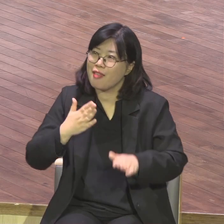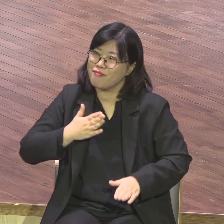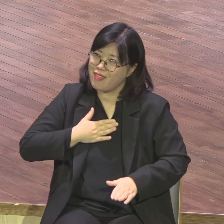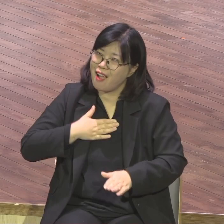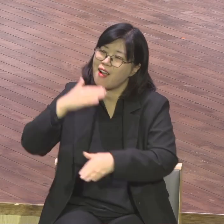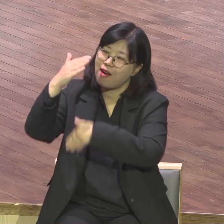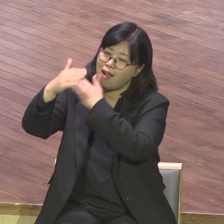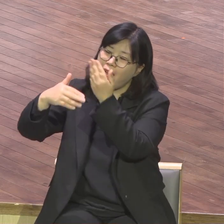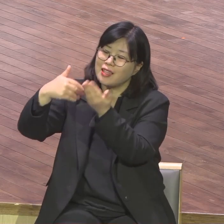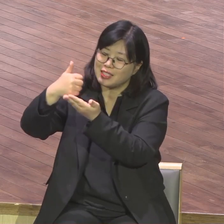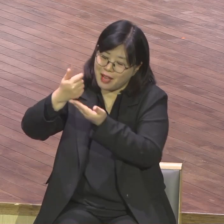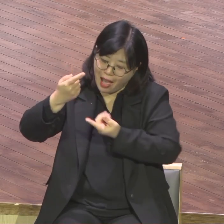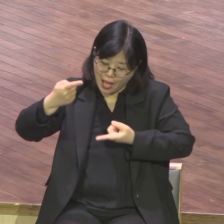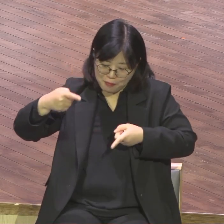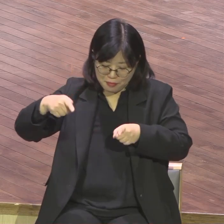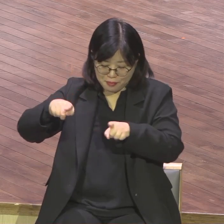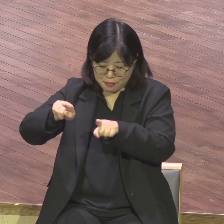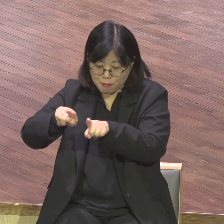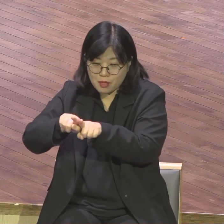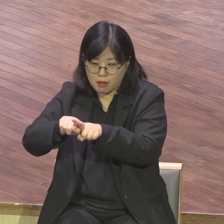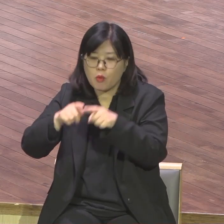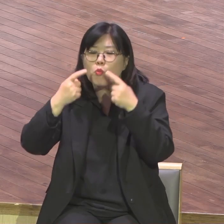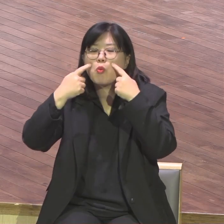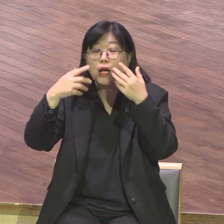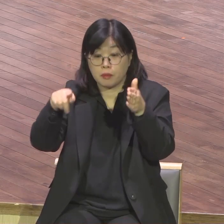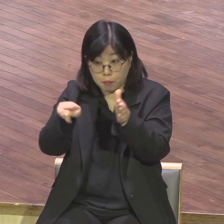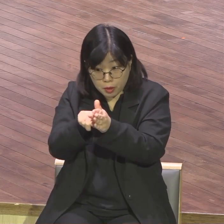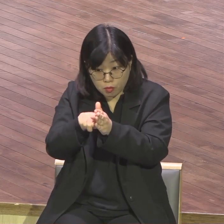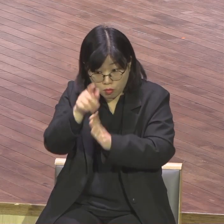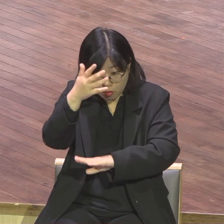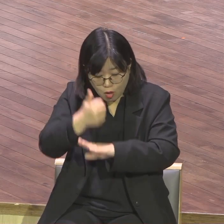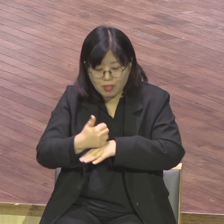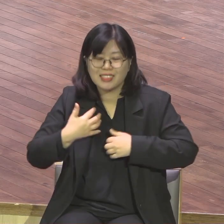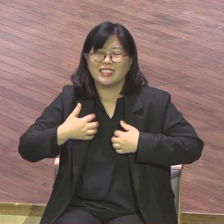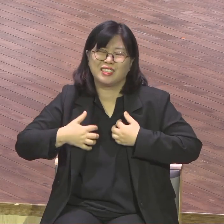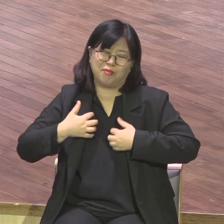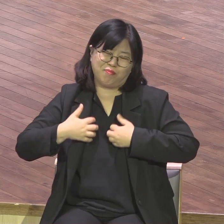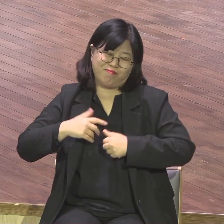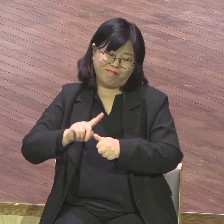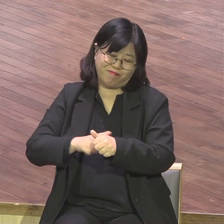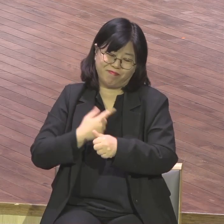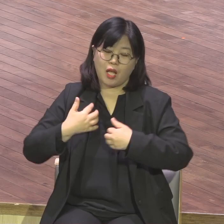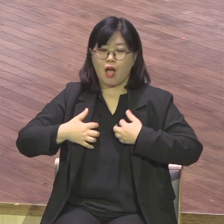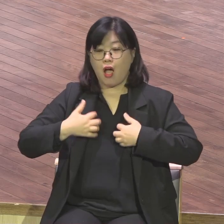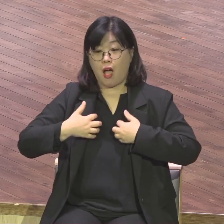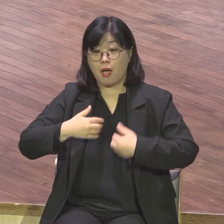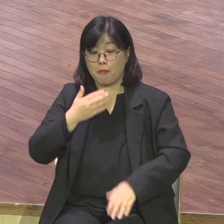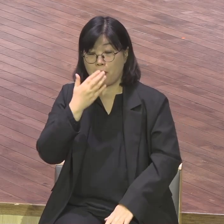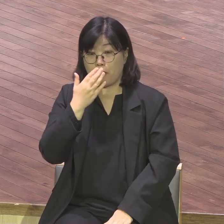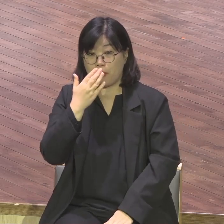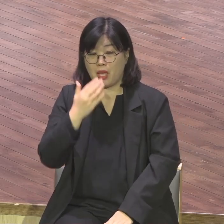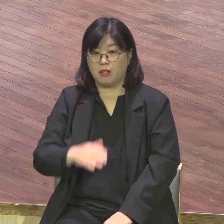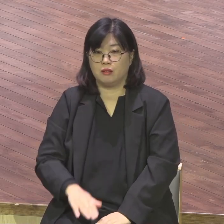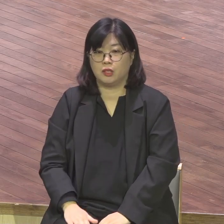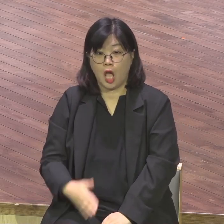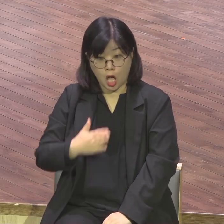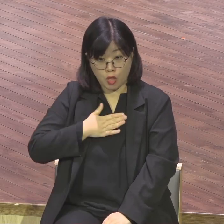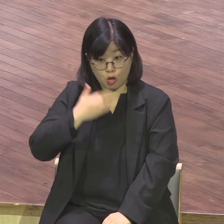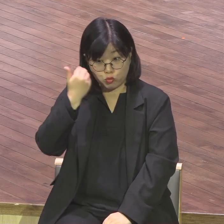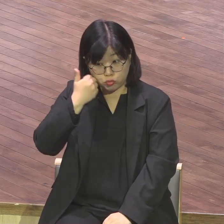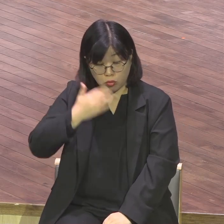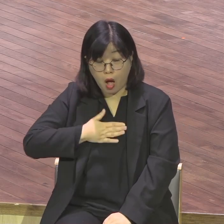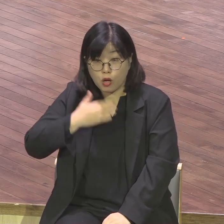주 안에. 예수가 그리스도 우리 인생의 절대가치, 나는 천국 시민권자라고